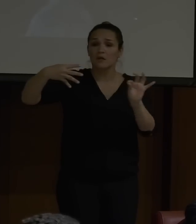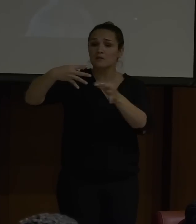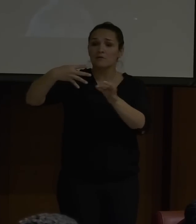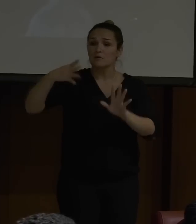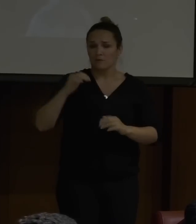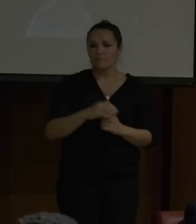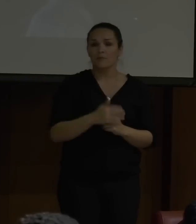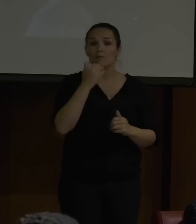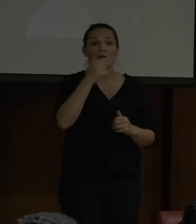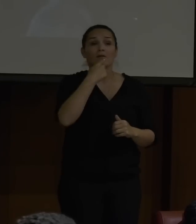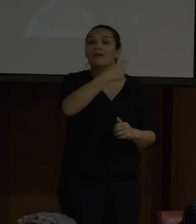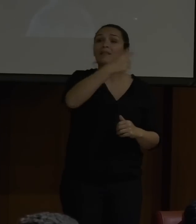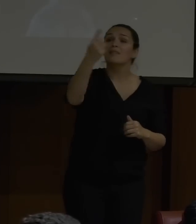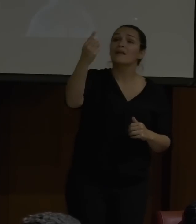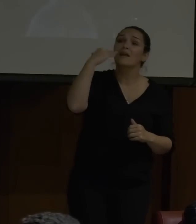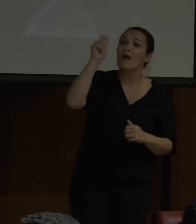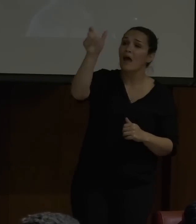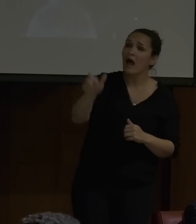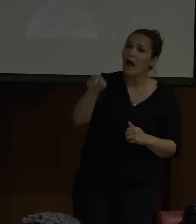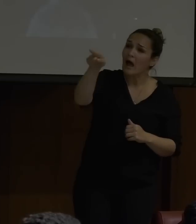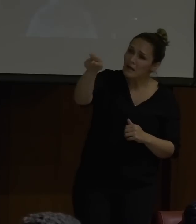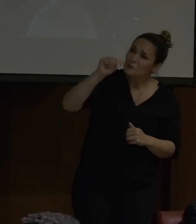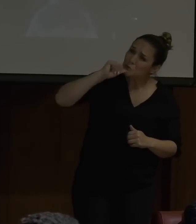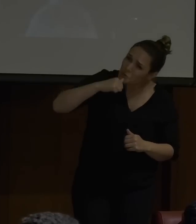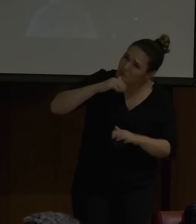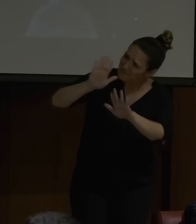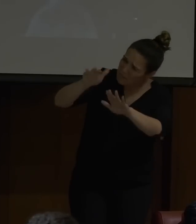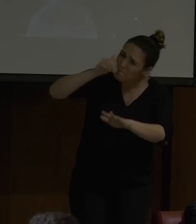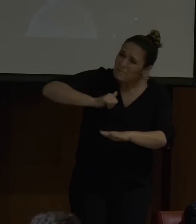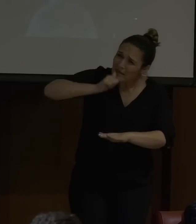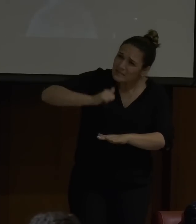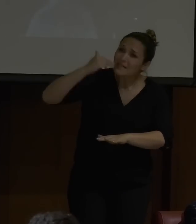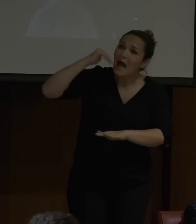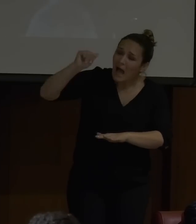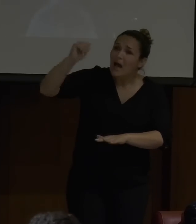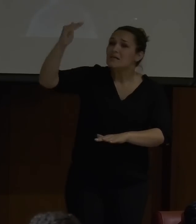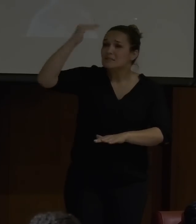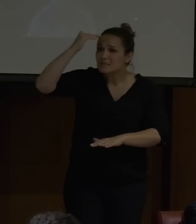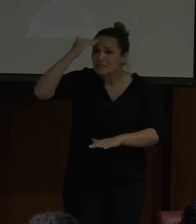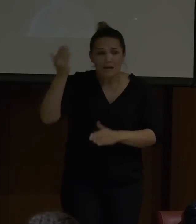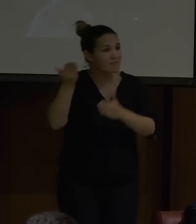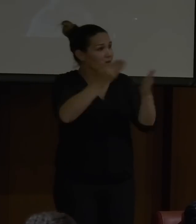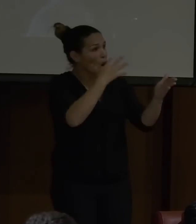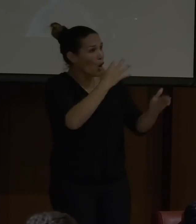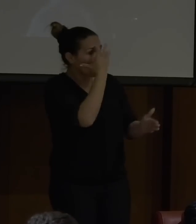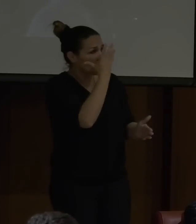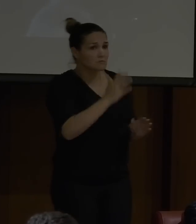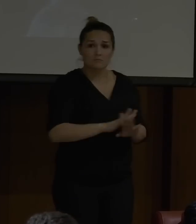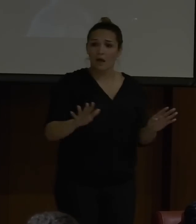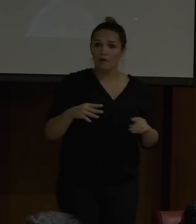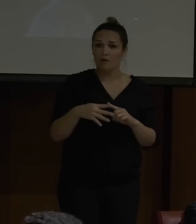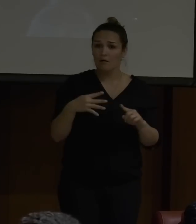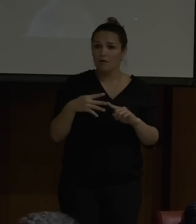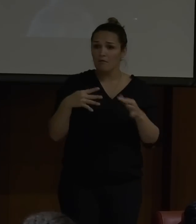dice a Carmen Díaz que sufre y tenga paciencia, porque ella muy bien sabía que Emiliano es sinvergüenza. Todo lo que